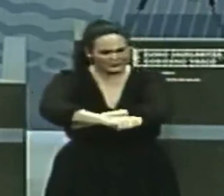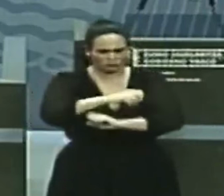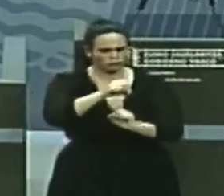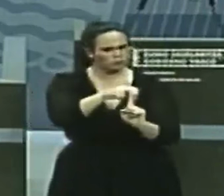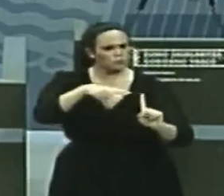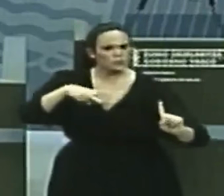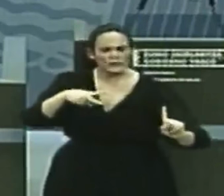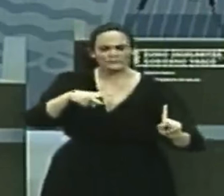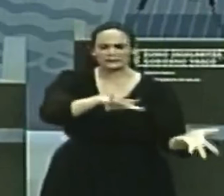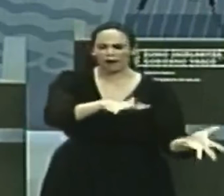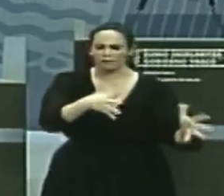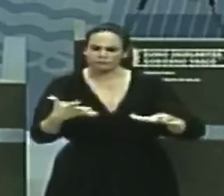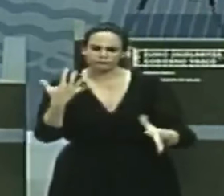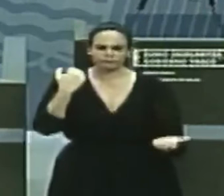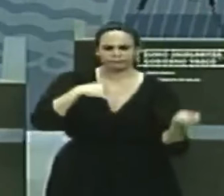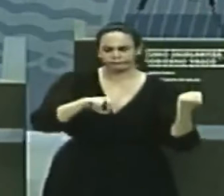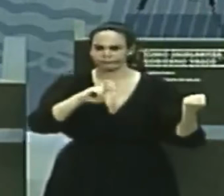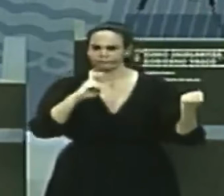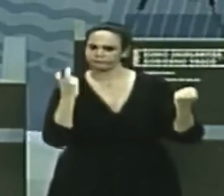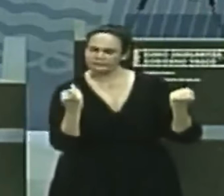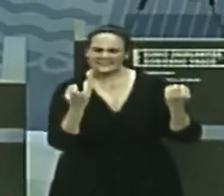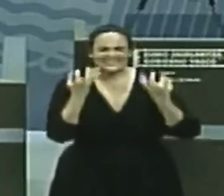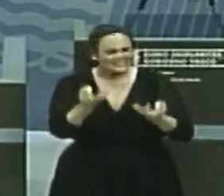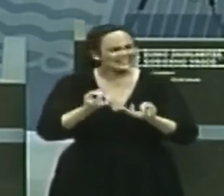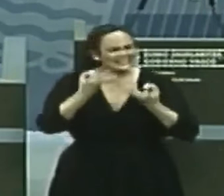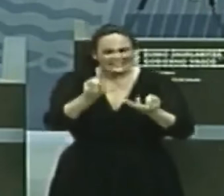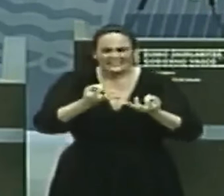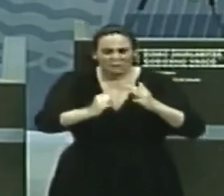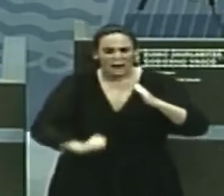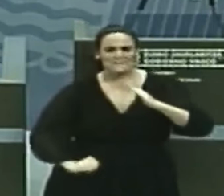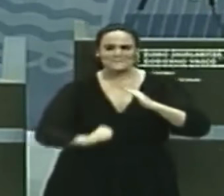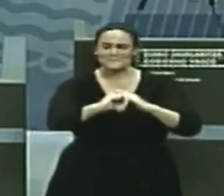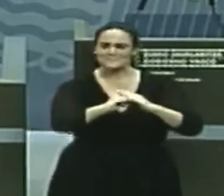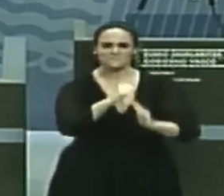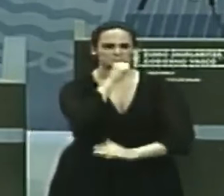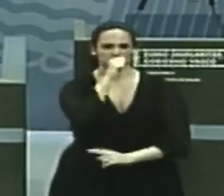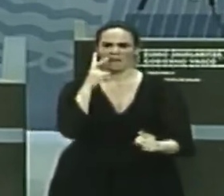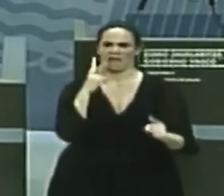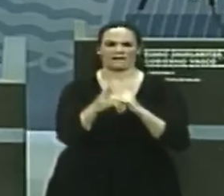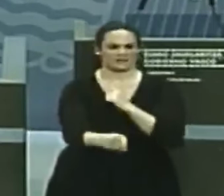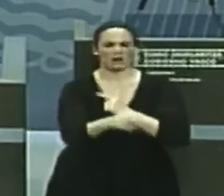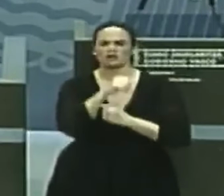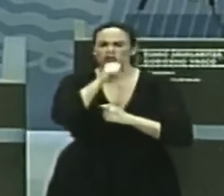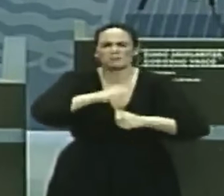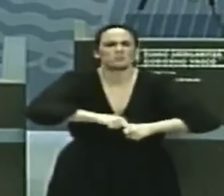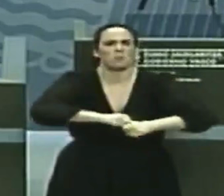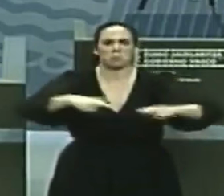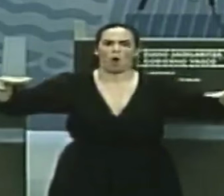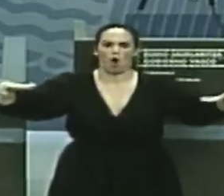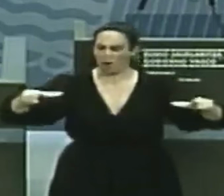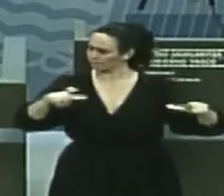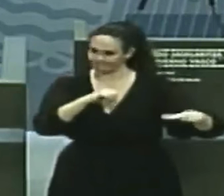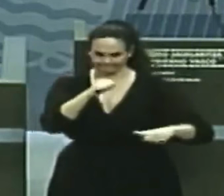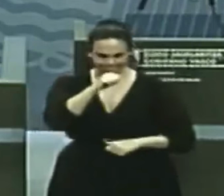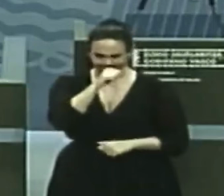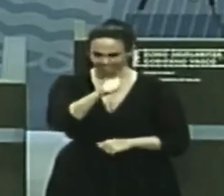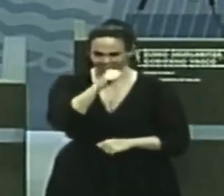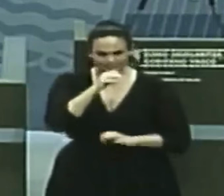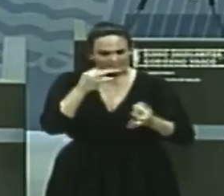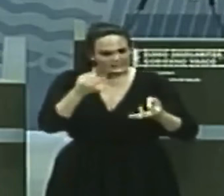las actuaciones que hemos llevado a cabo van encaminadas a evitar el pico como tal es decir un crecimiento demasiado exponencial de la enfermedad si siempre hemos